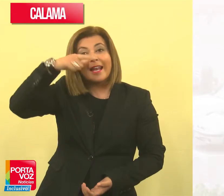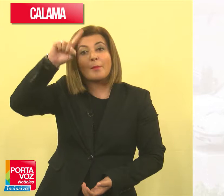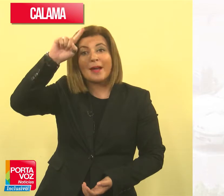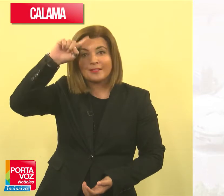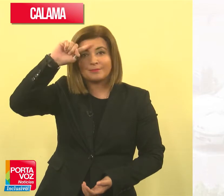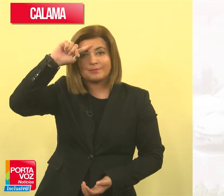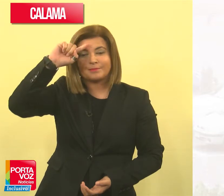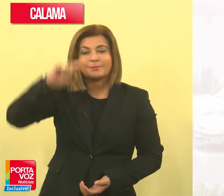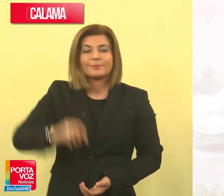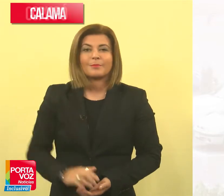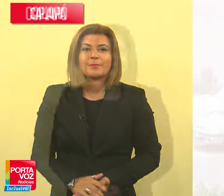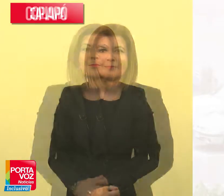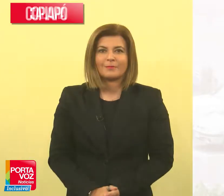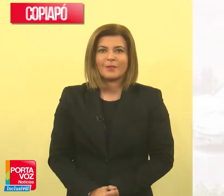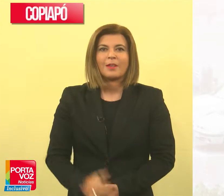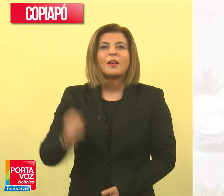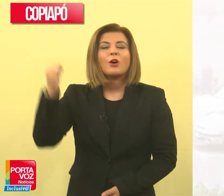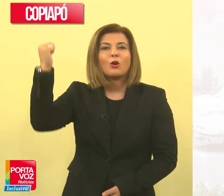Calama.